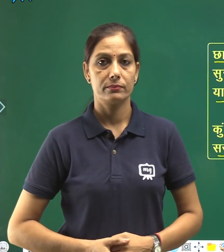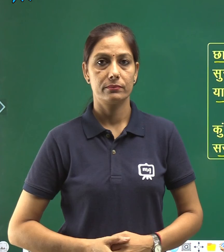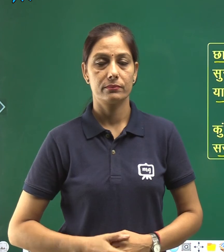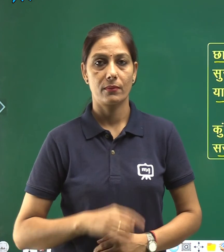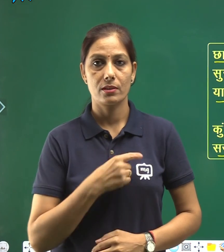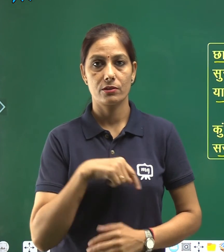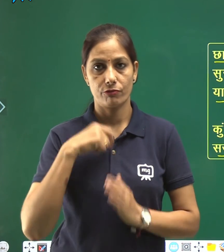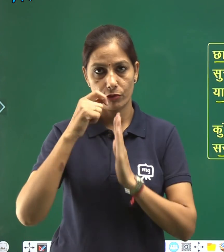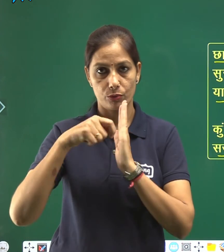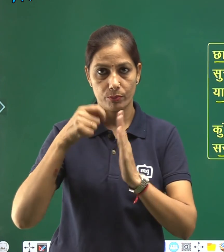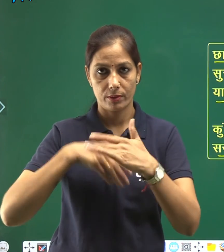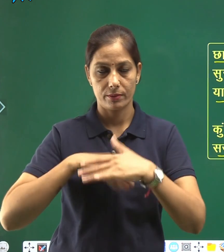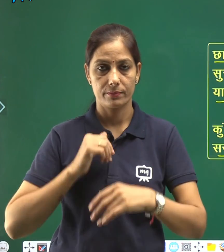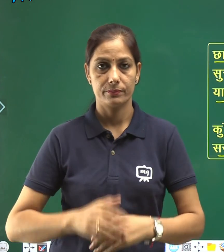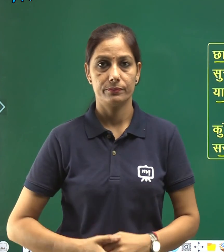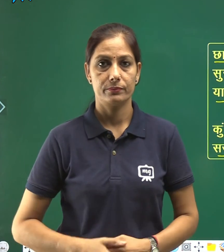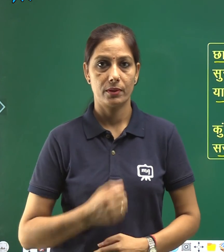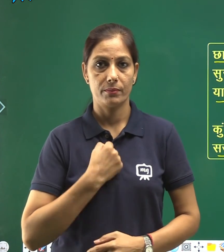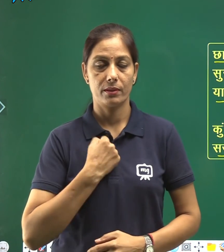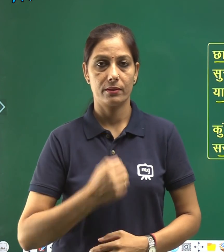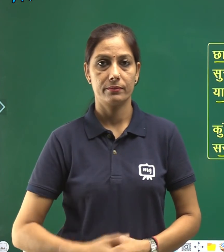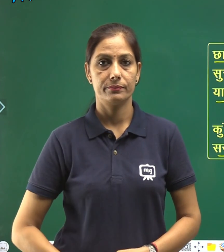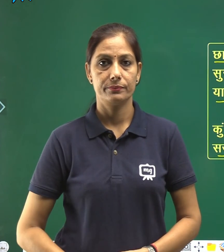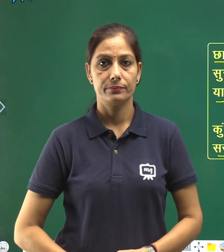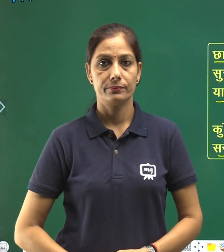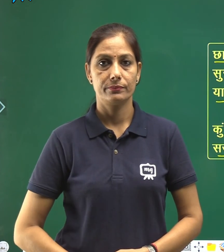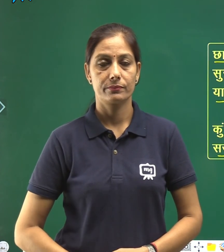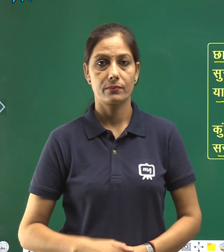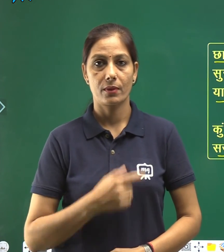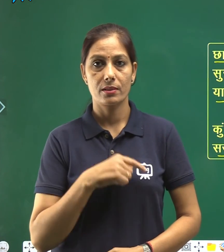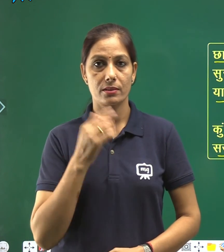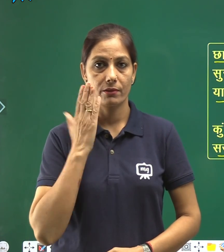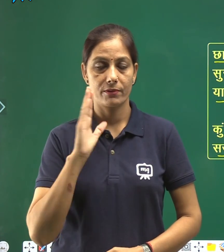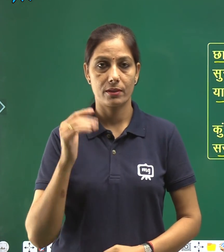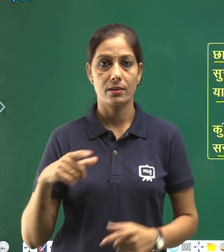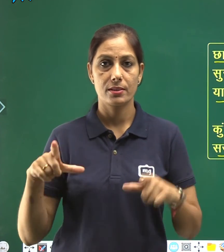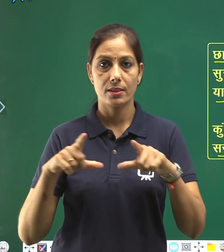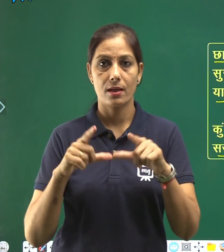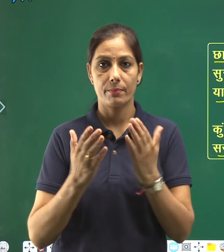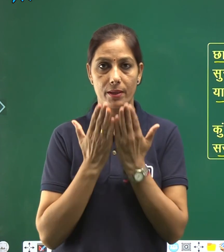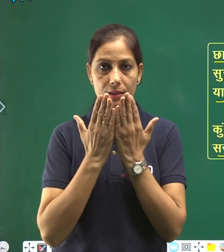इस वीडियो में हमने इस कविता का सार पढ़ा।